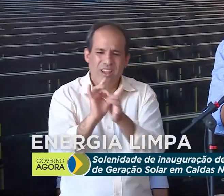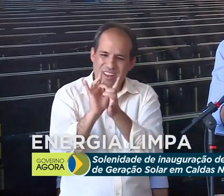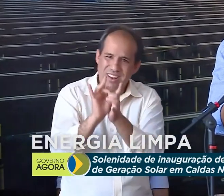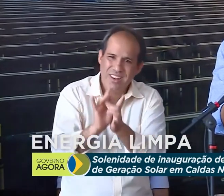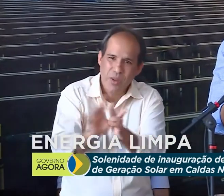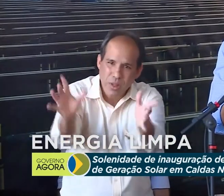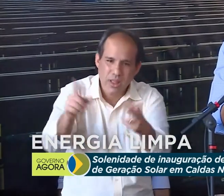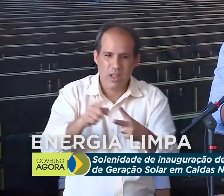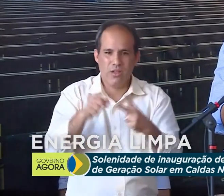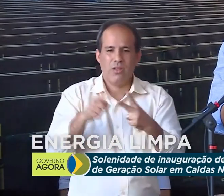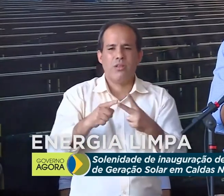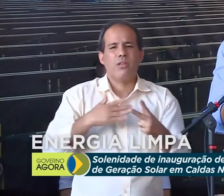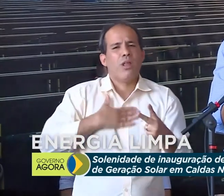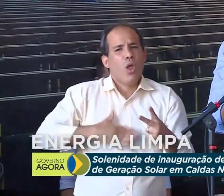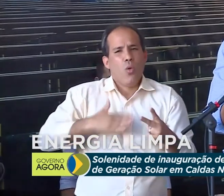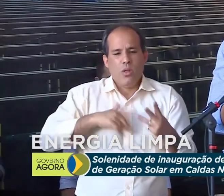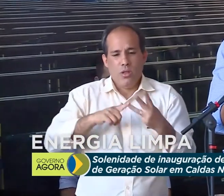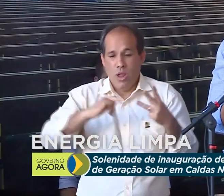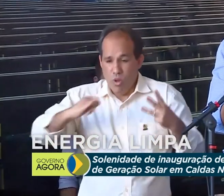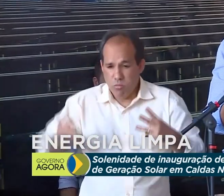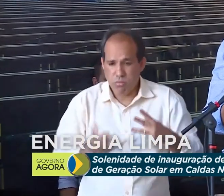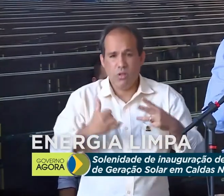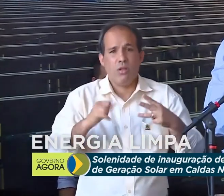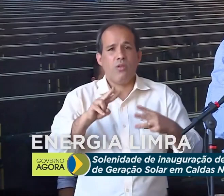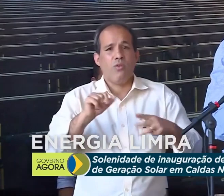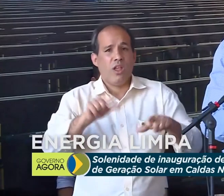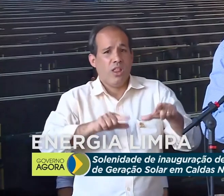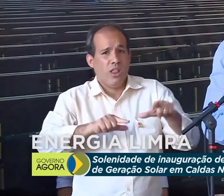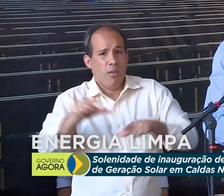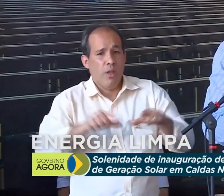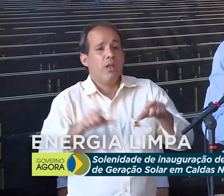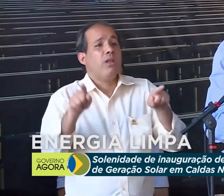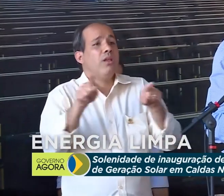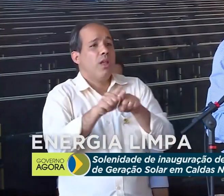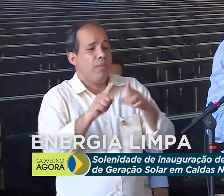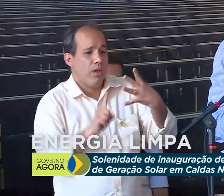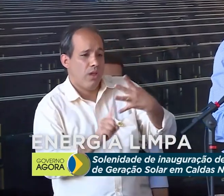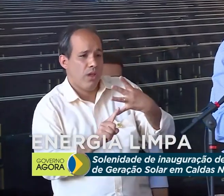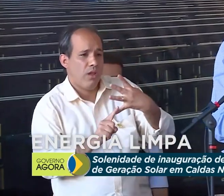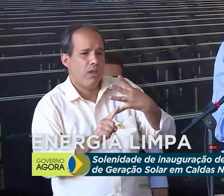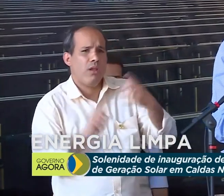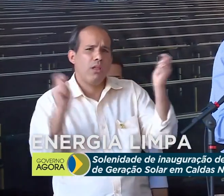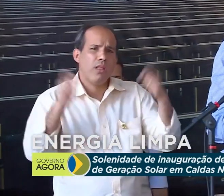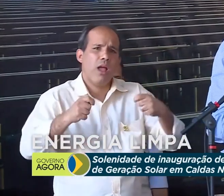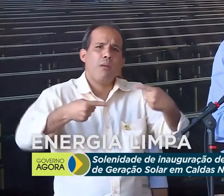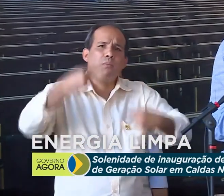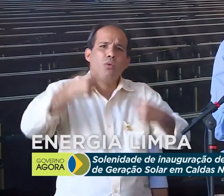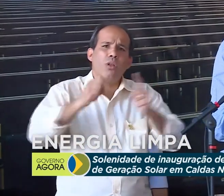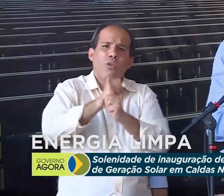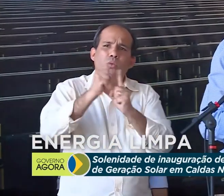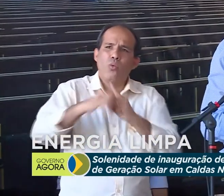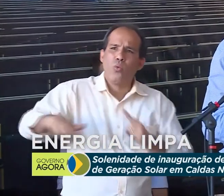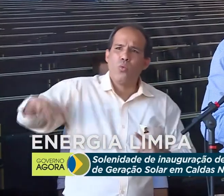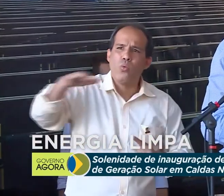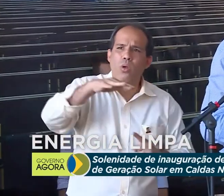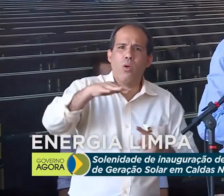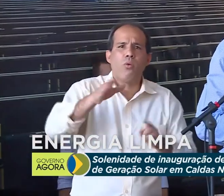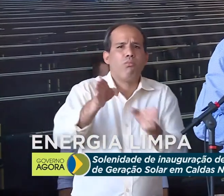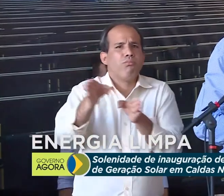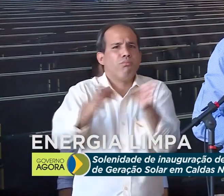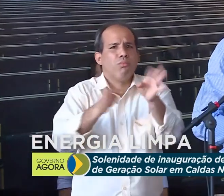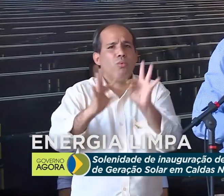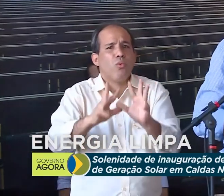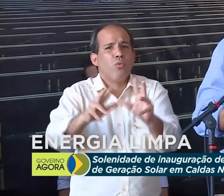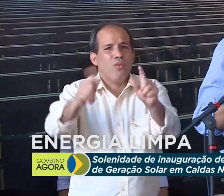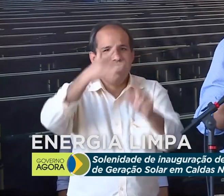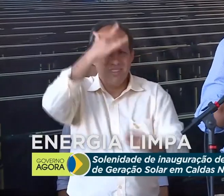tranquilidade, oportunidade de empregos, como também condições de uma política social que seja acessível a